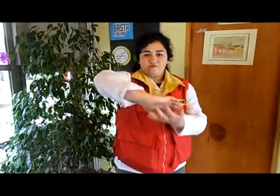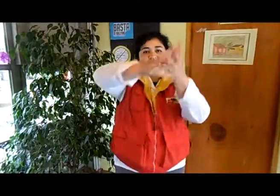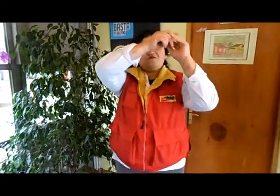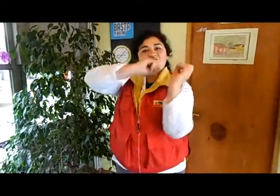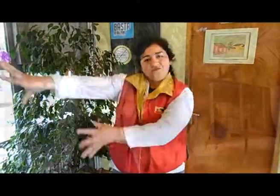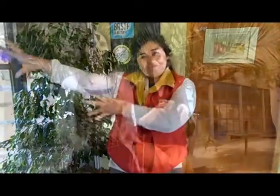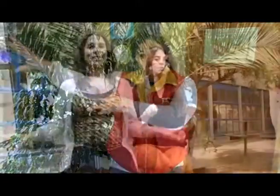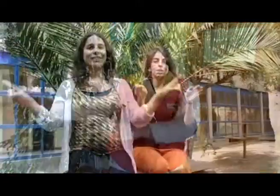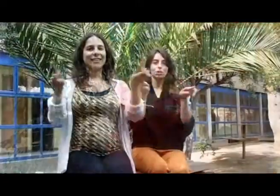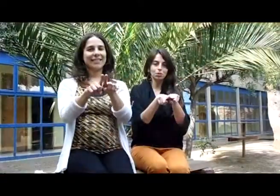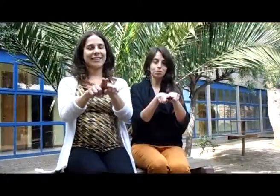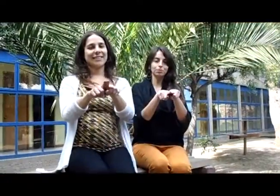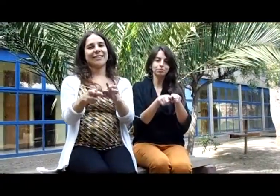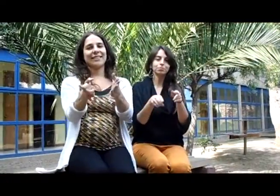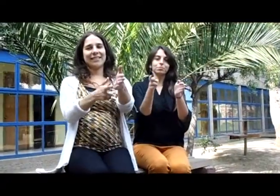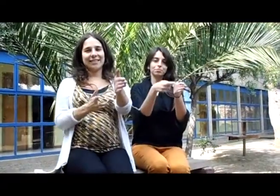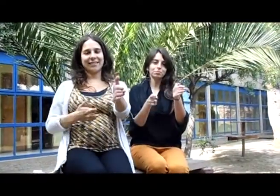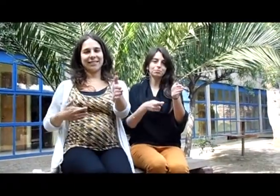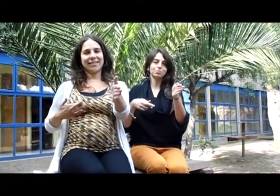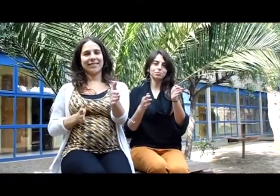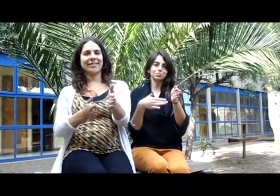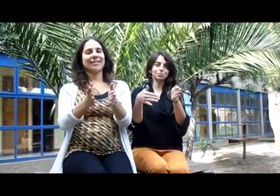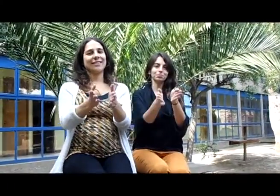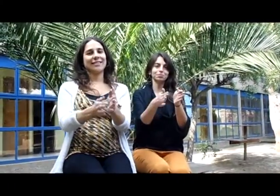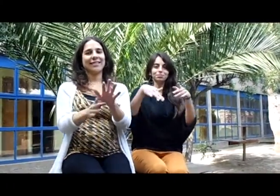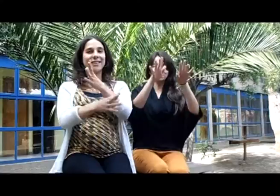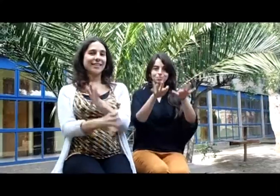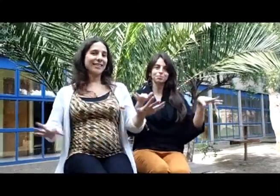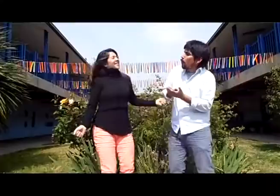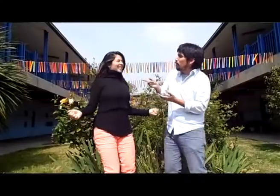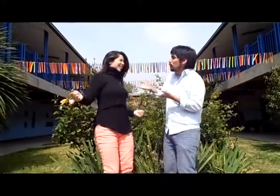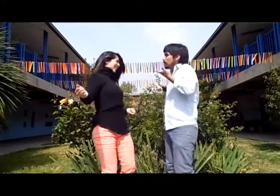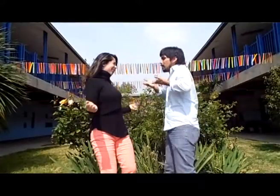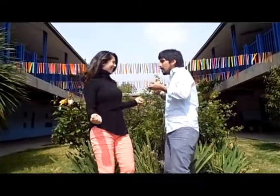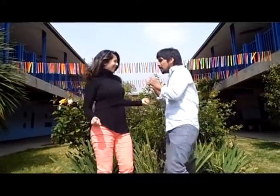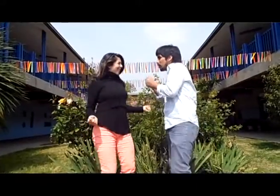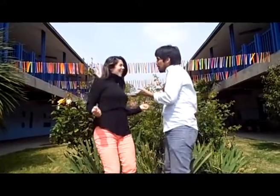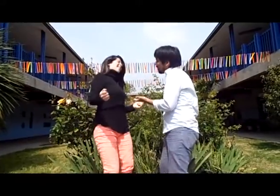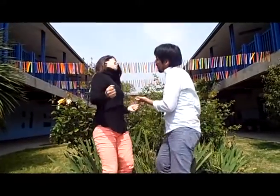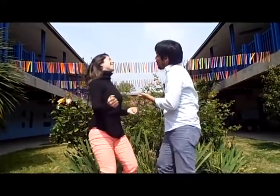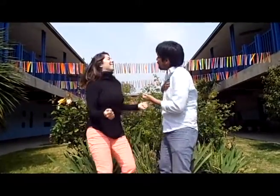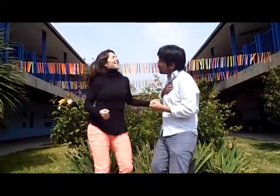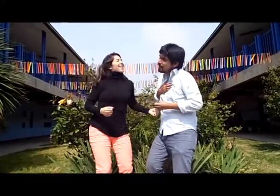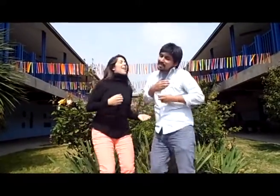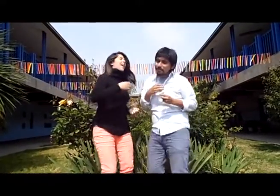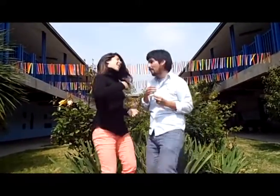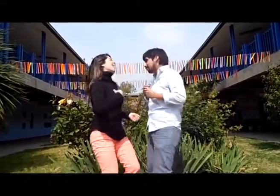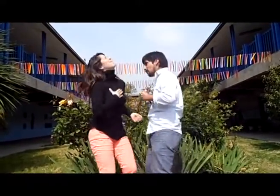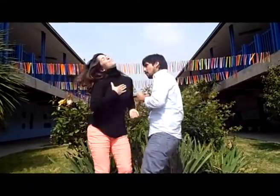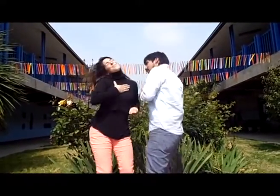Todo pa' afuera. Como un río que camina hacia el mar. Cuando tú cantas conmigo, Juan Luis, ahí me